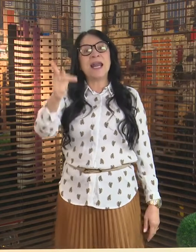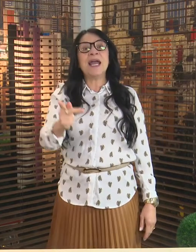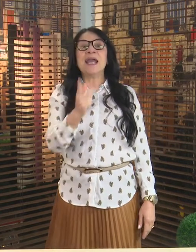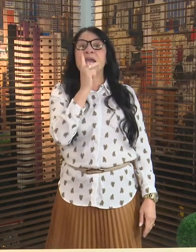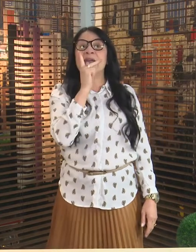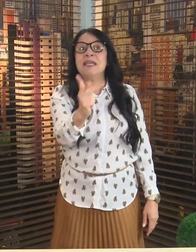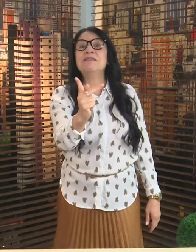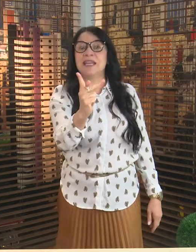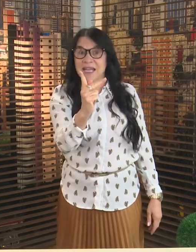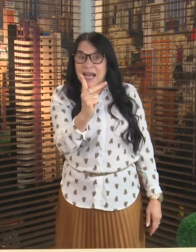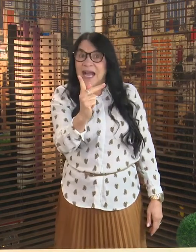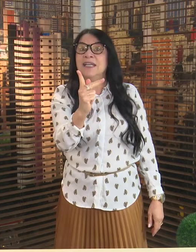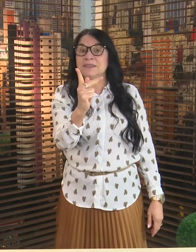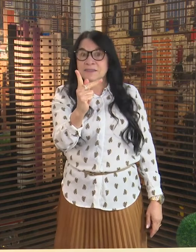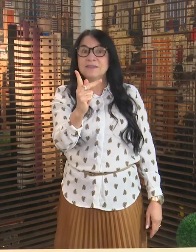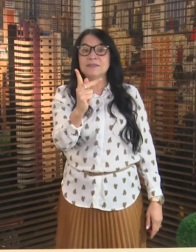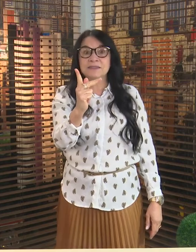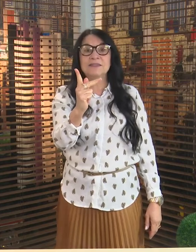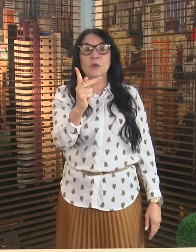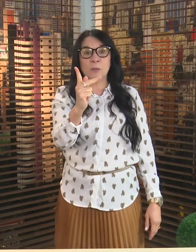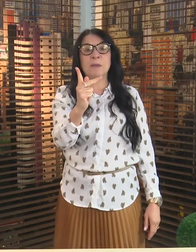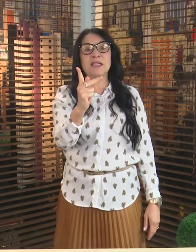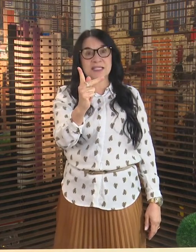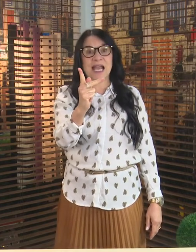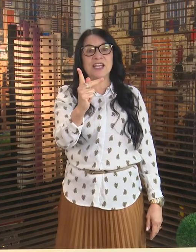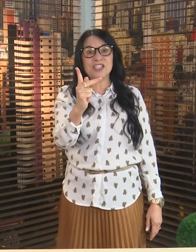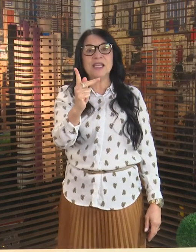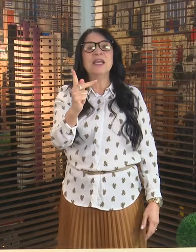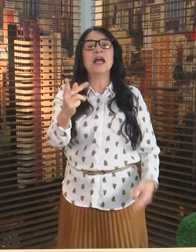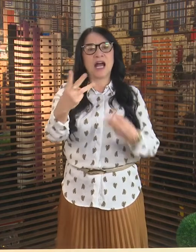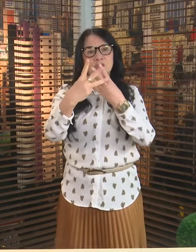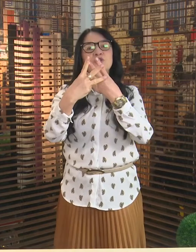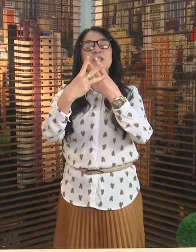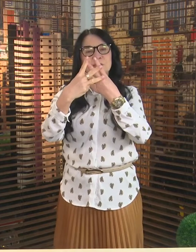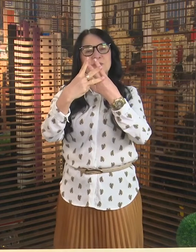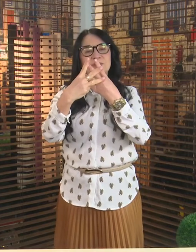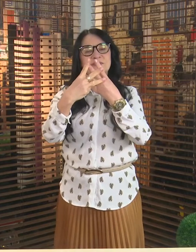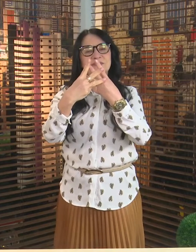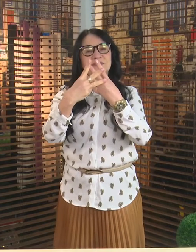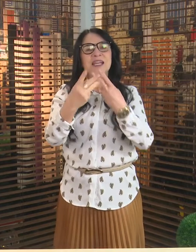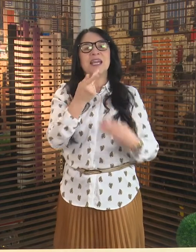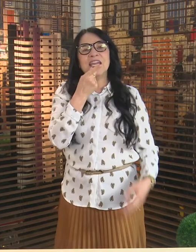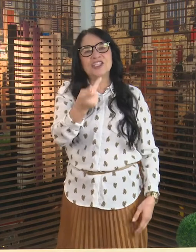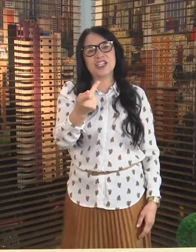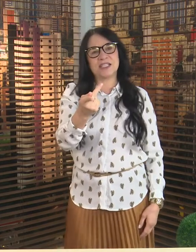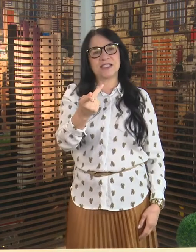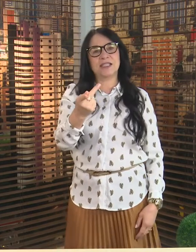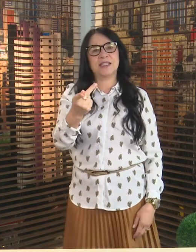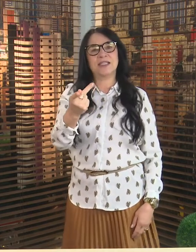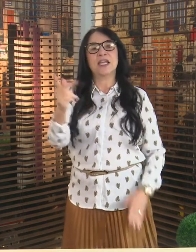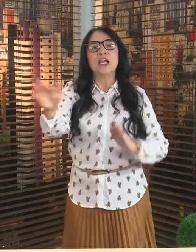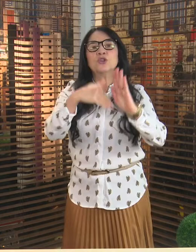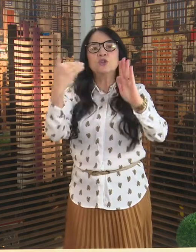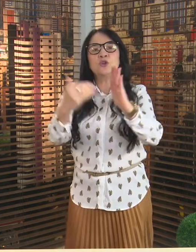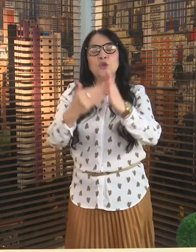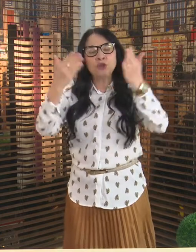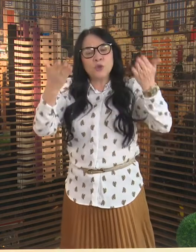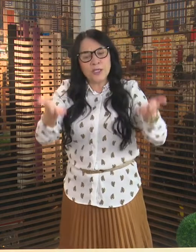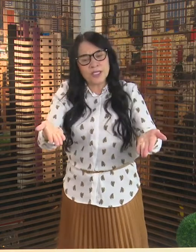para entregar uma mensagem aos judeus. E disse: tudo